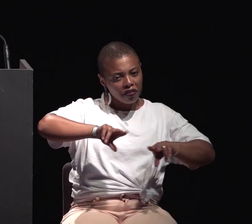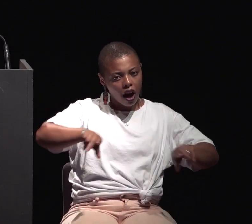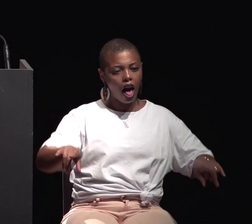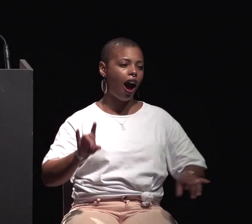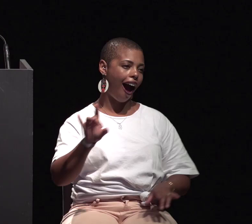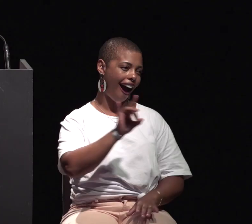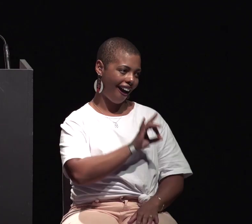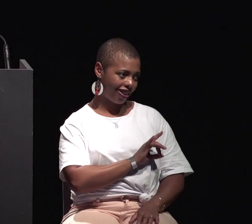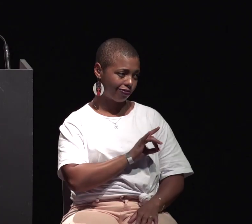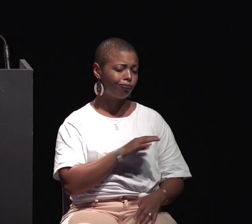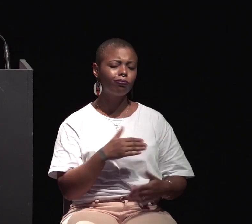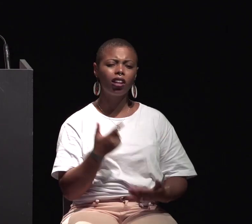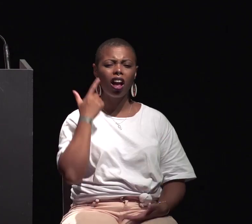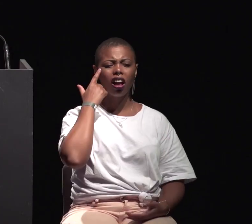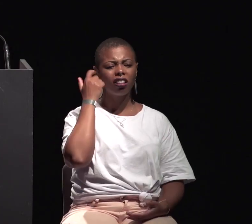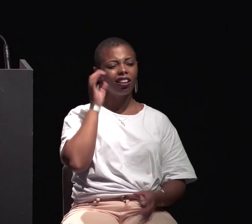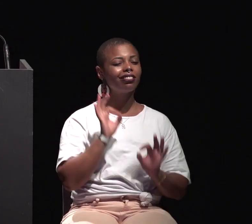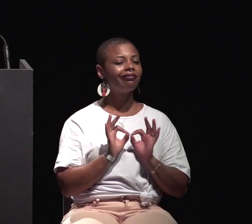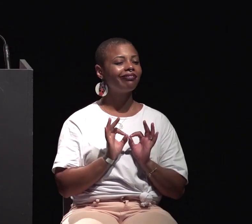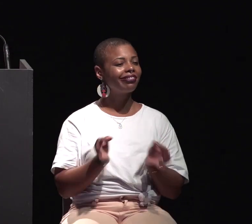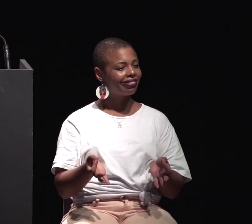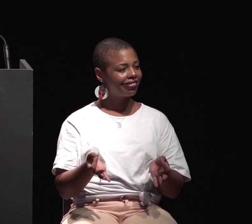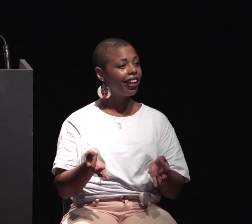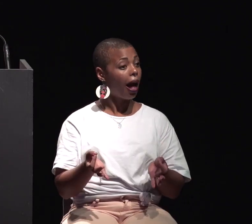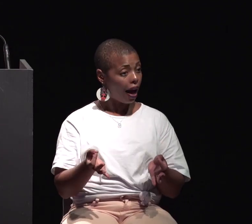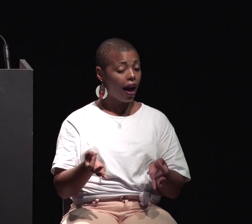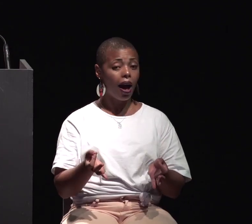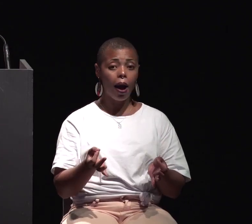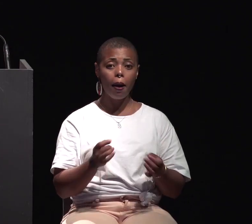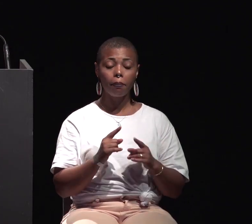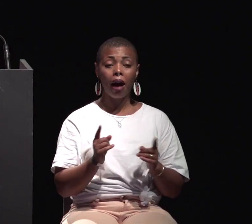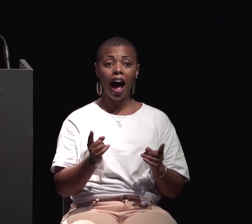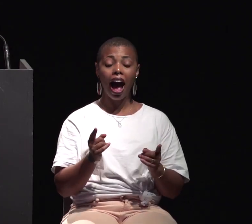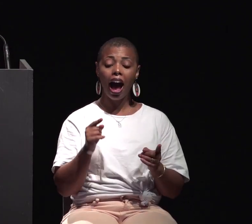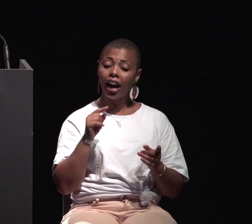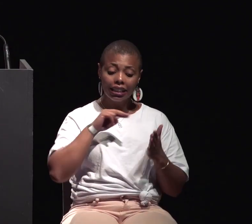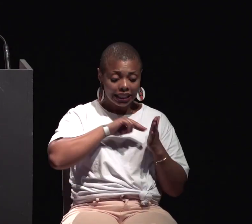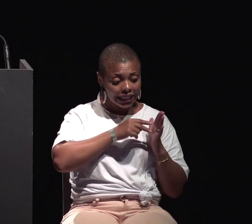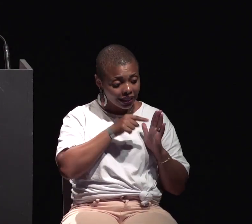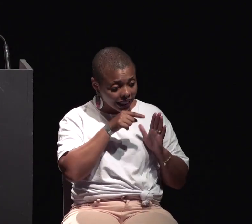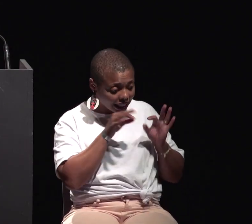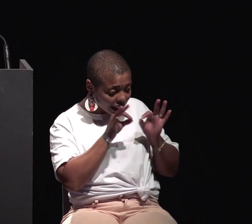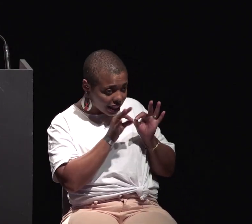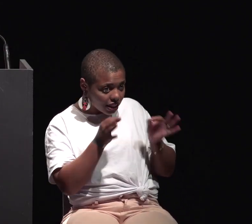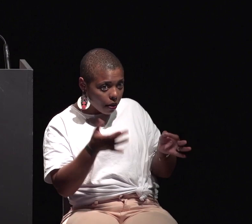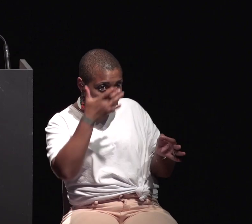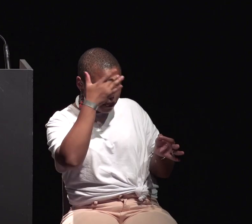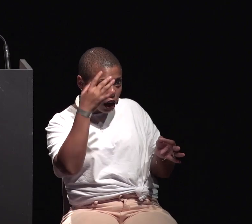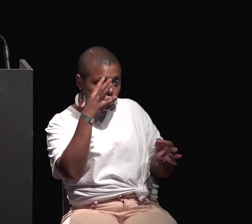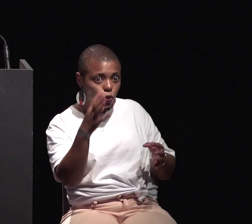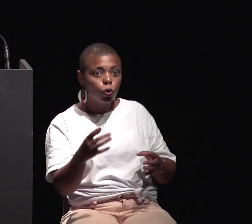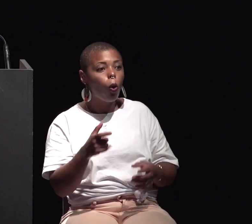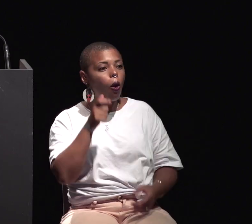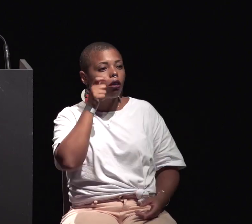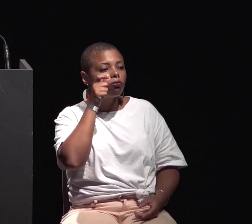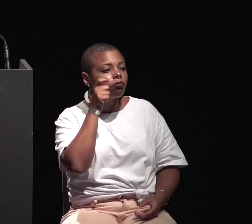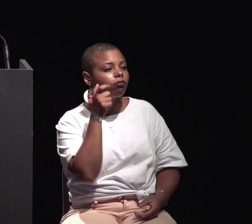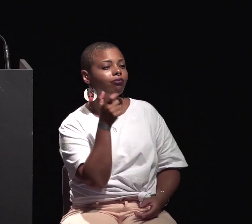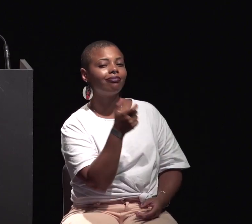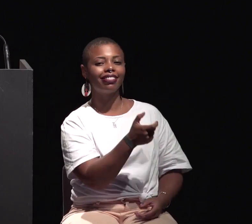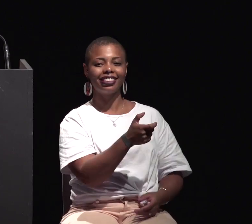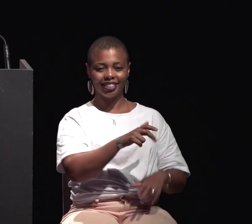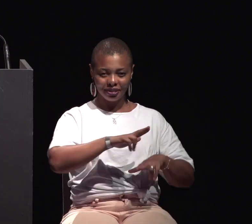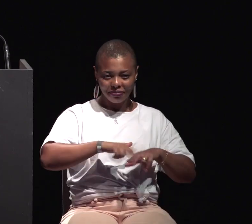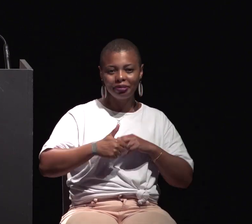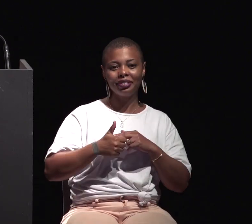A ideia, que era tão simples, e eu acredito que essa simplicidade atraiu muita gente, foi,